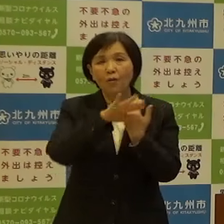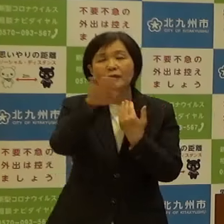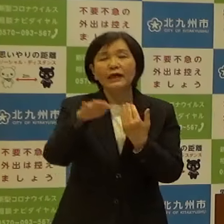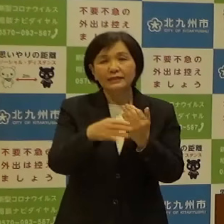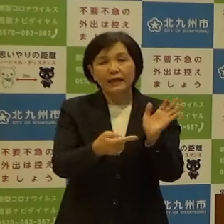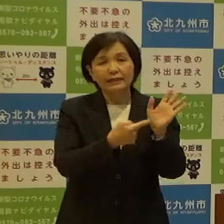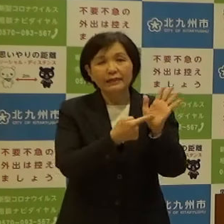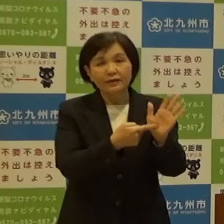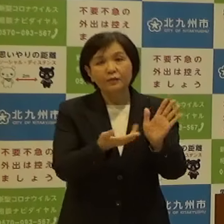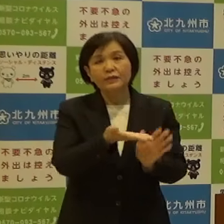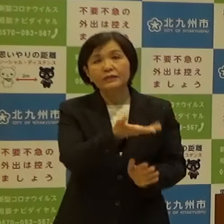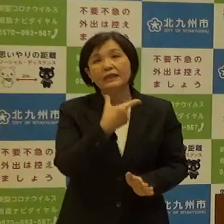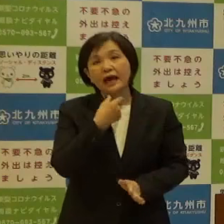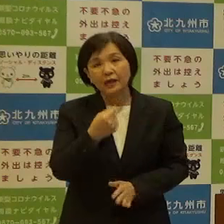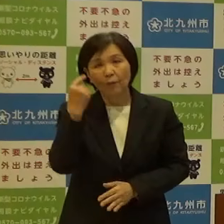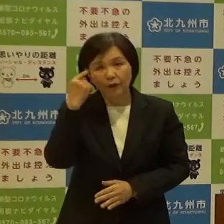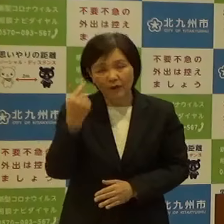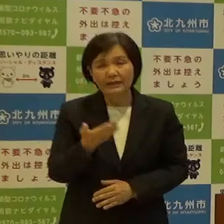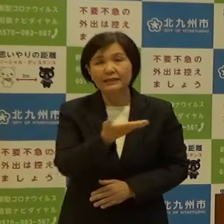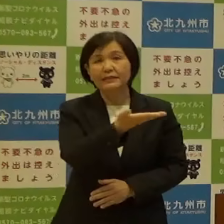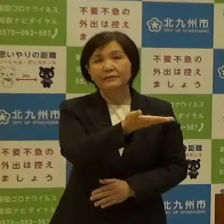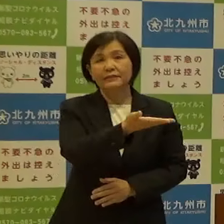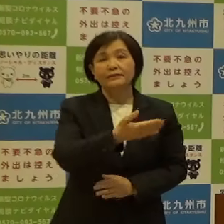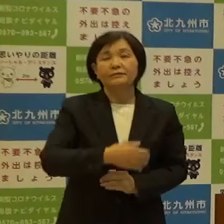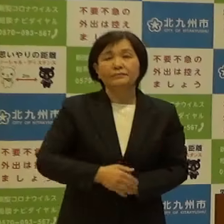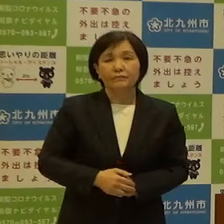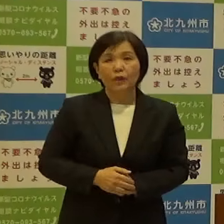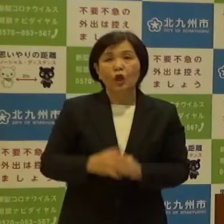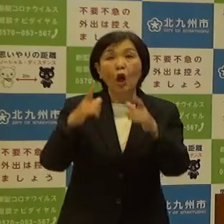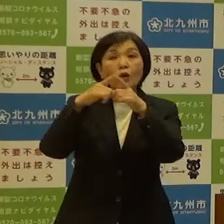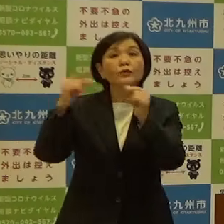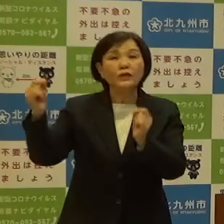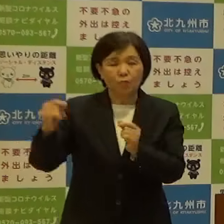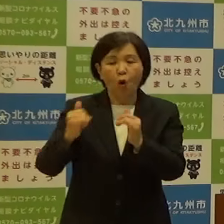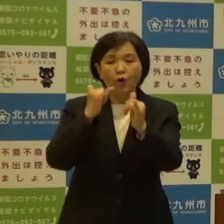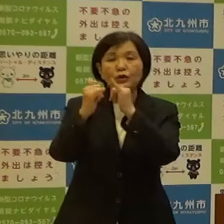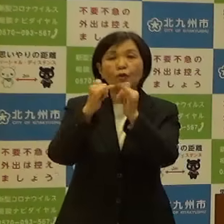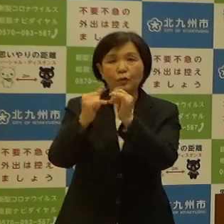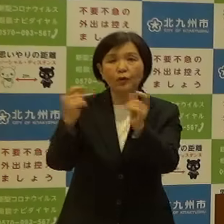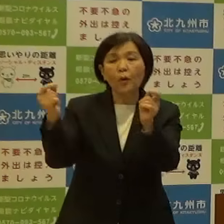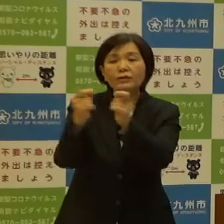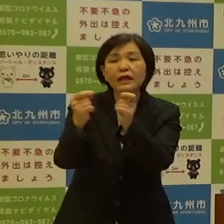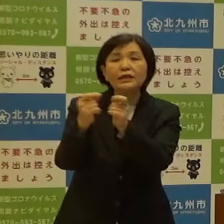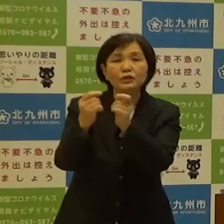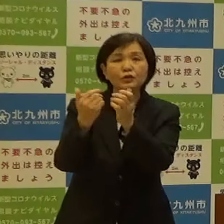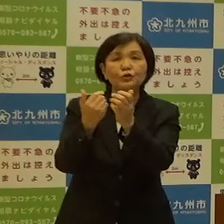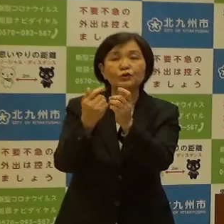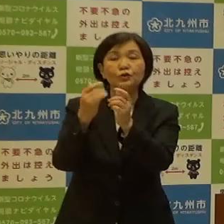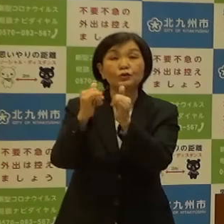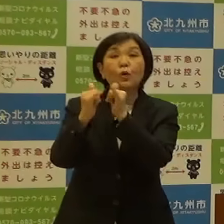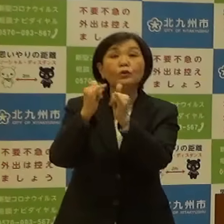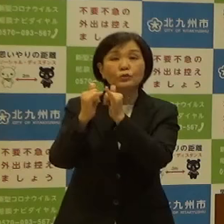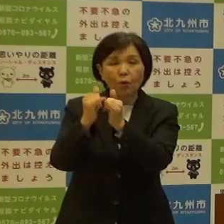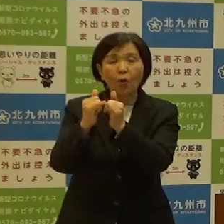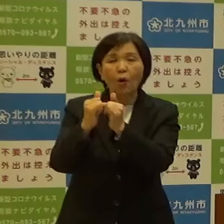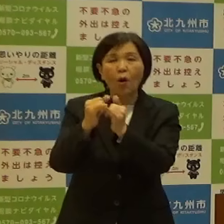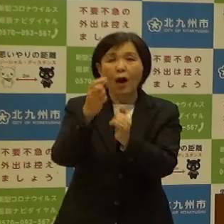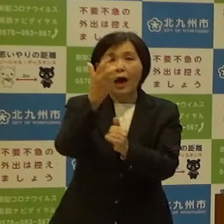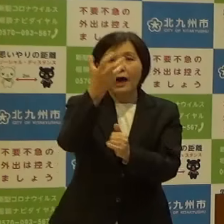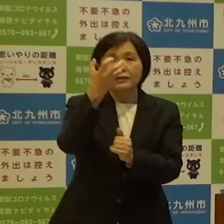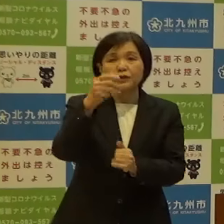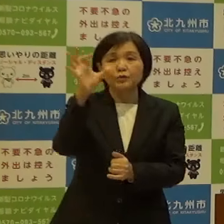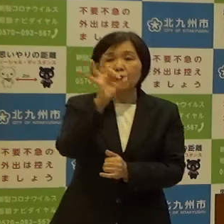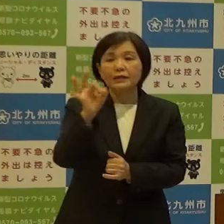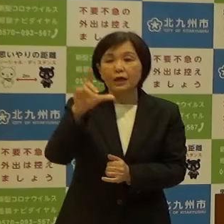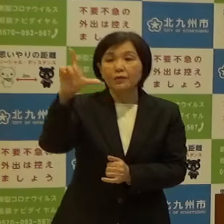います。国の方からも人との接触を8割減らそう、そのために10のポイントというのが出されている